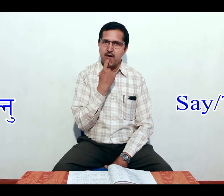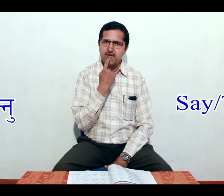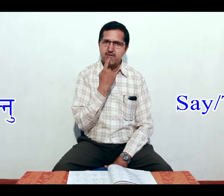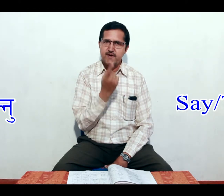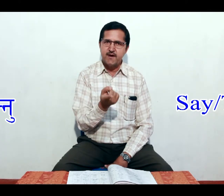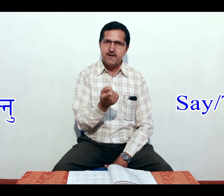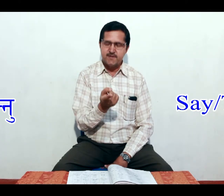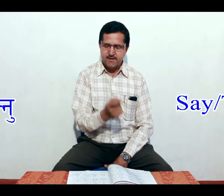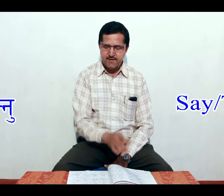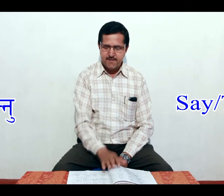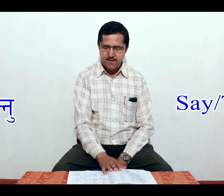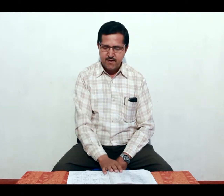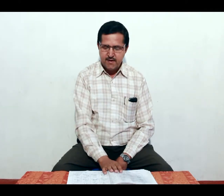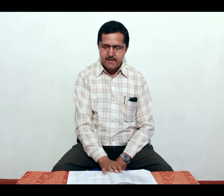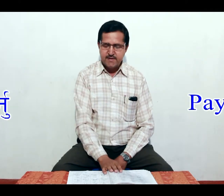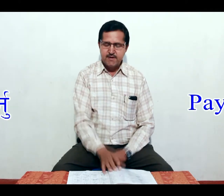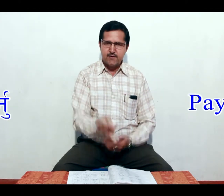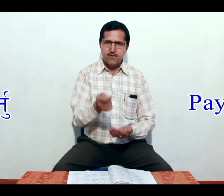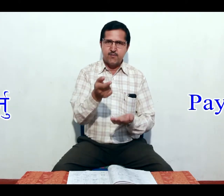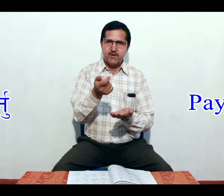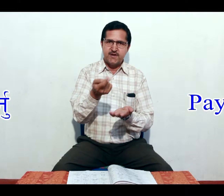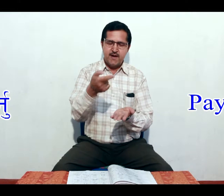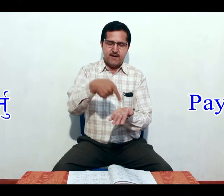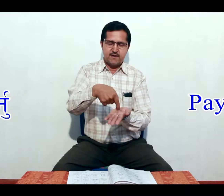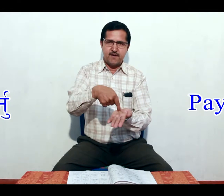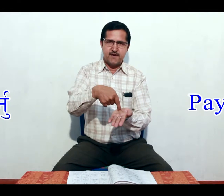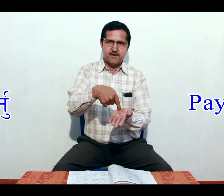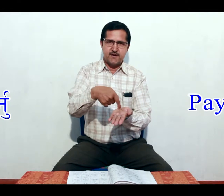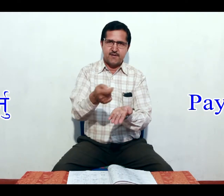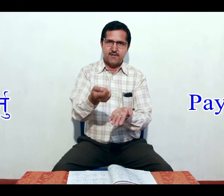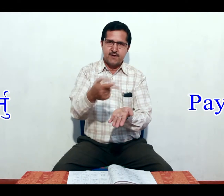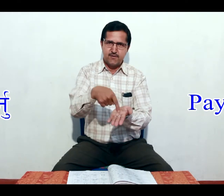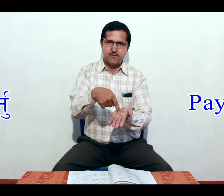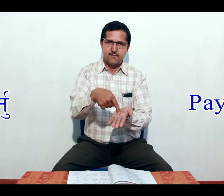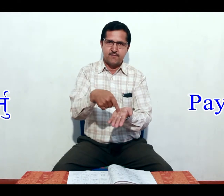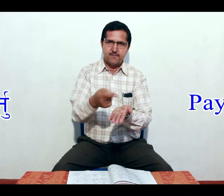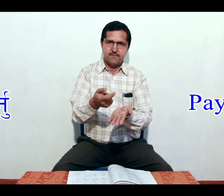भन्नु भन्दा तिर्नु, पैसा गर्ने यसो भन्दा तिर्नु,